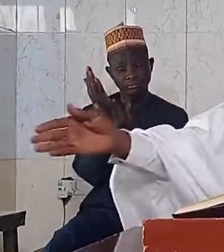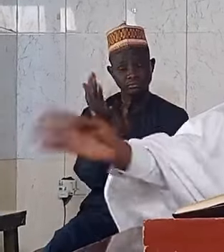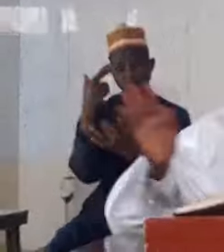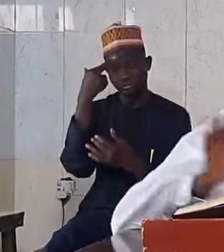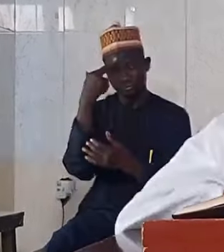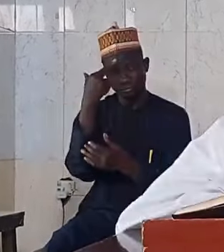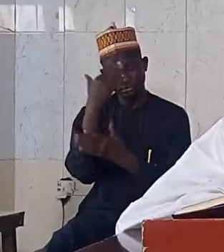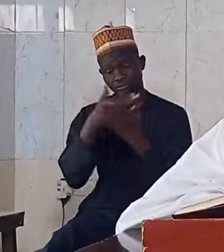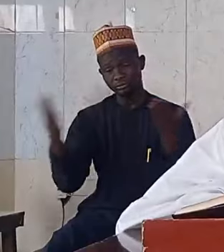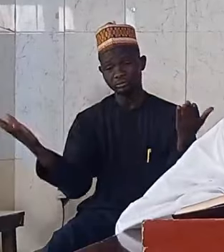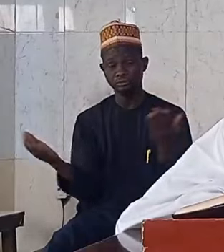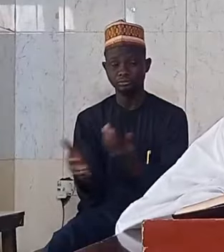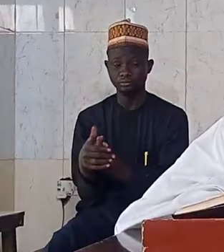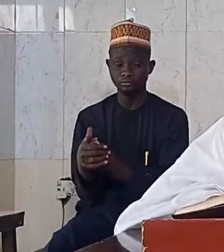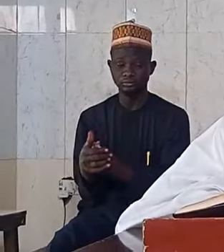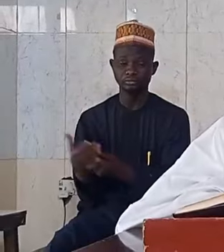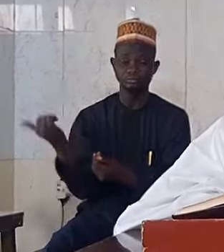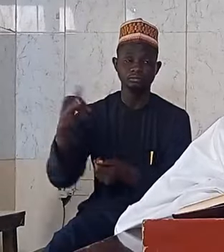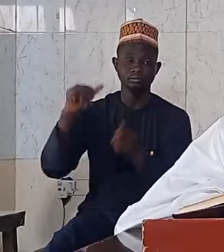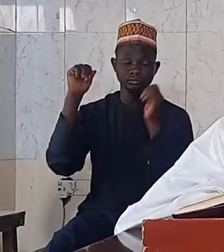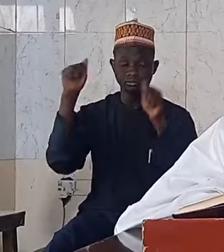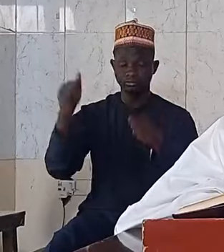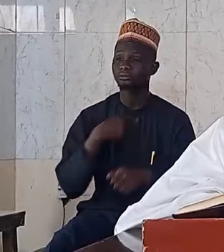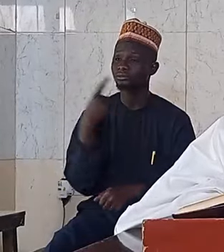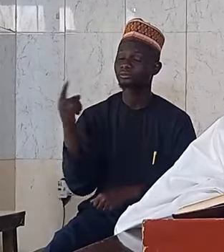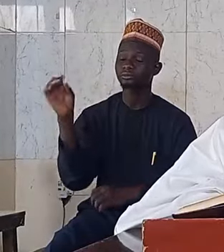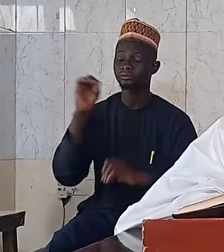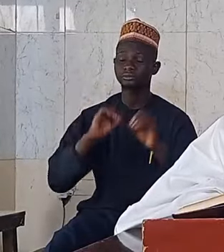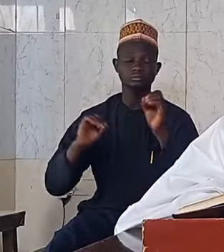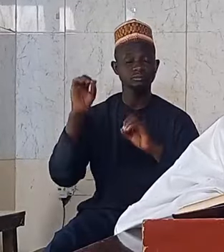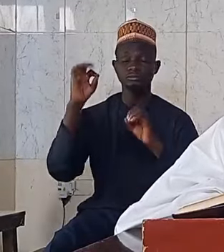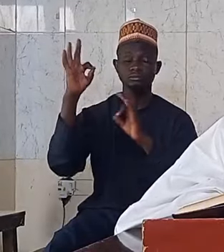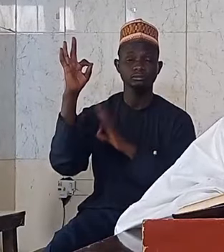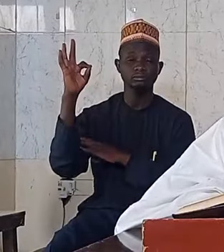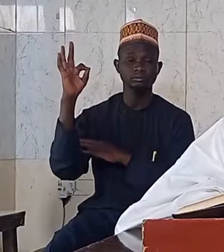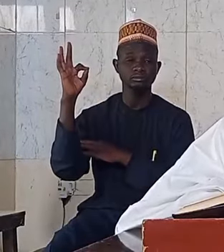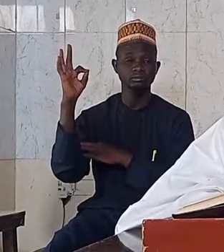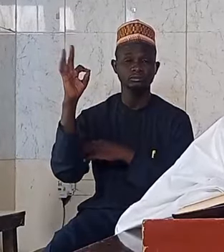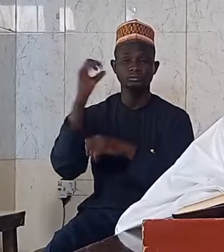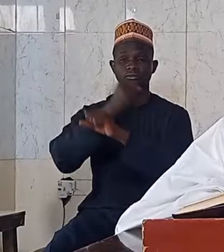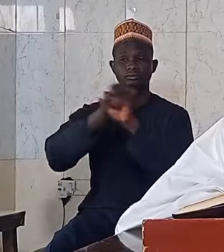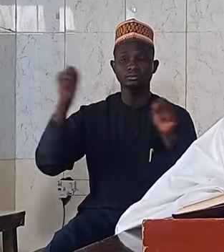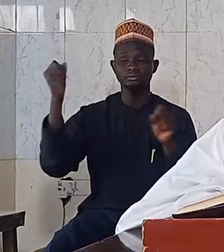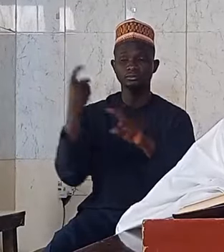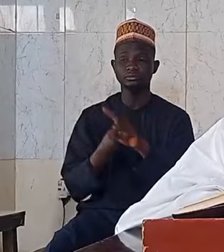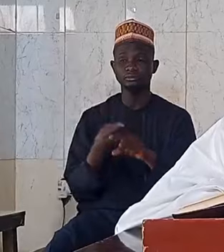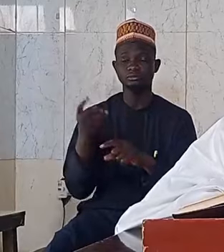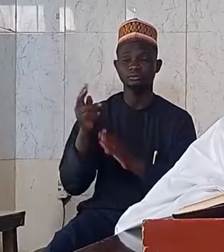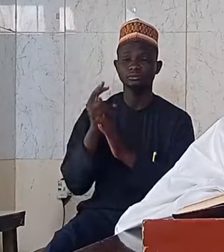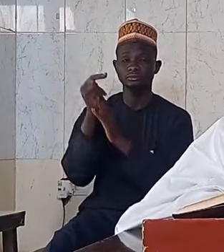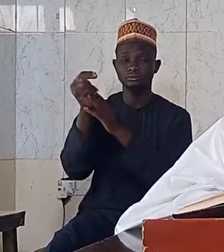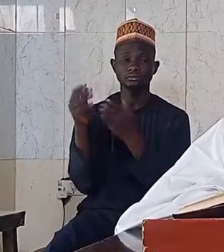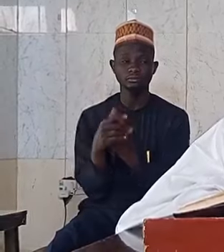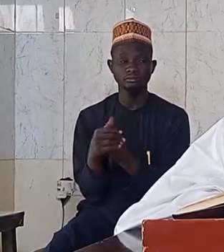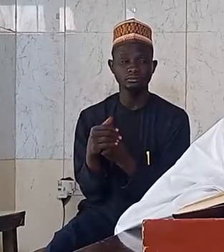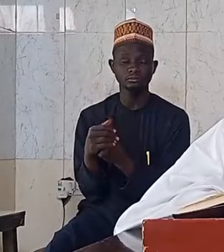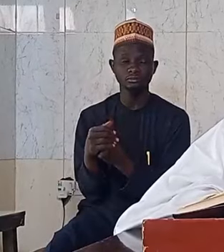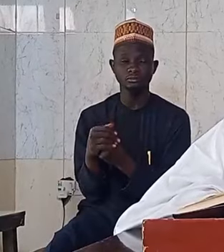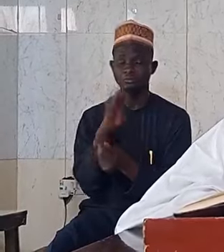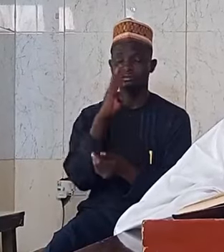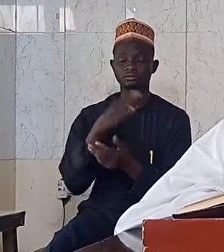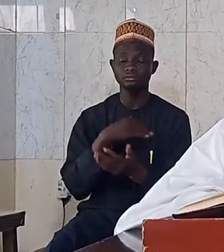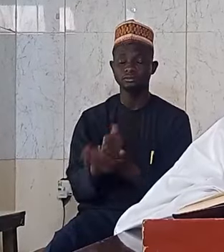sababi daban-daban za su iya cewa Allahumma kullana aunan wa nasira ya Allah ka zama mana